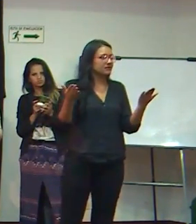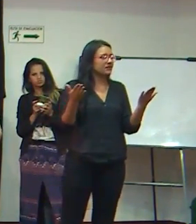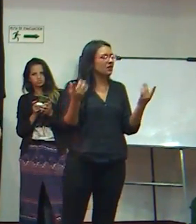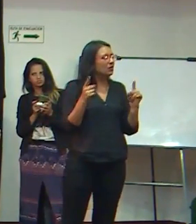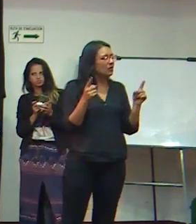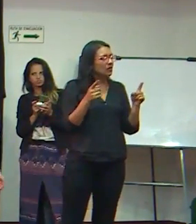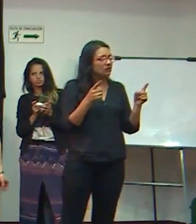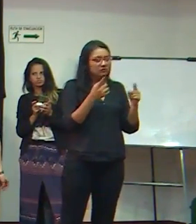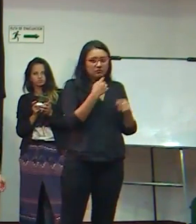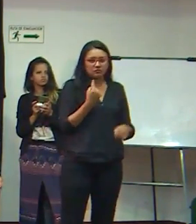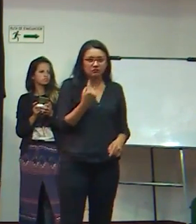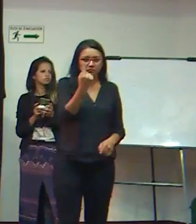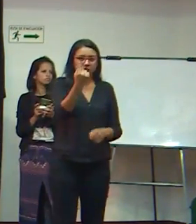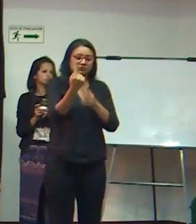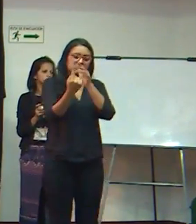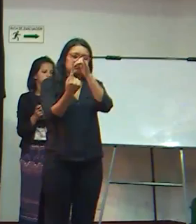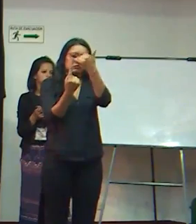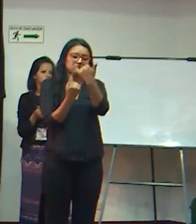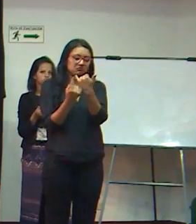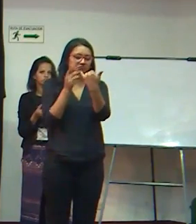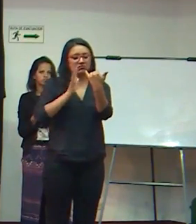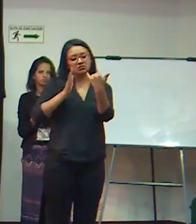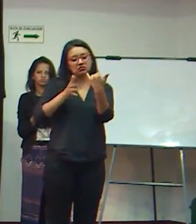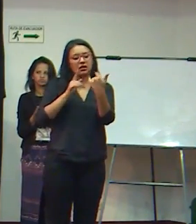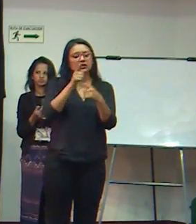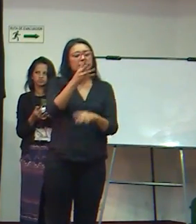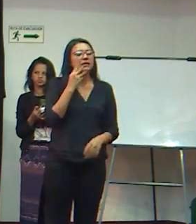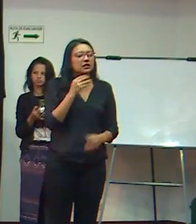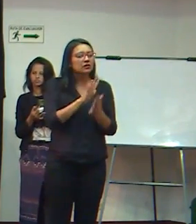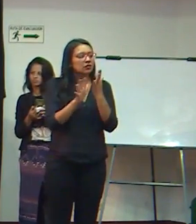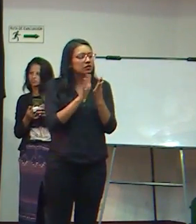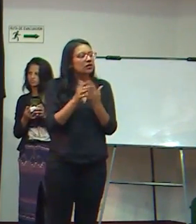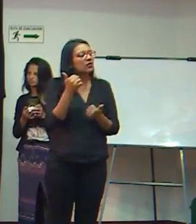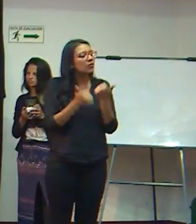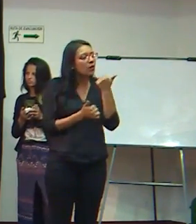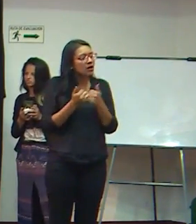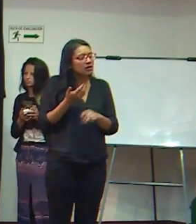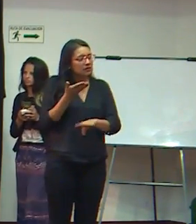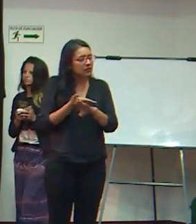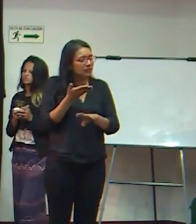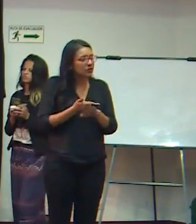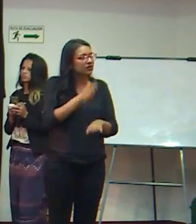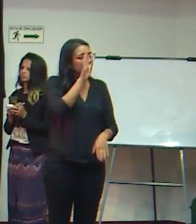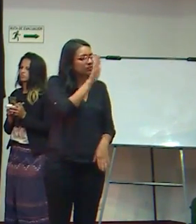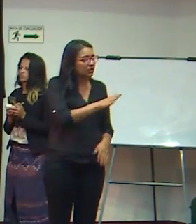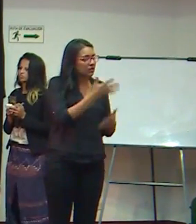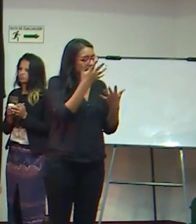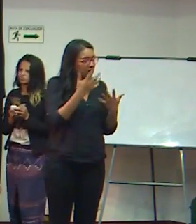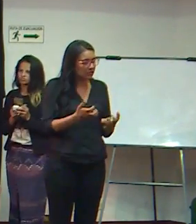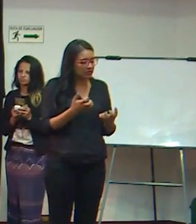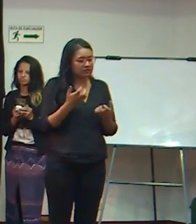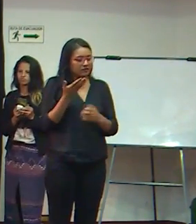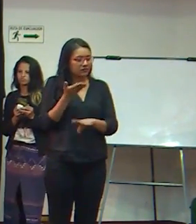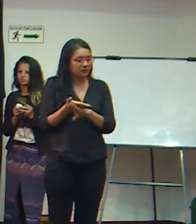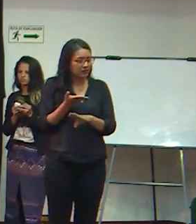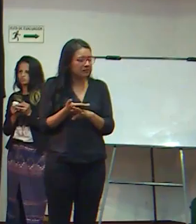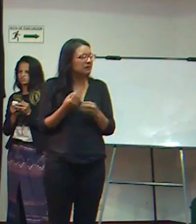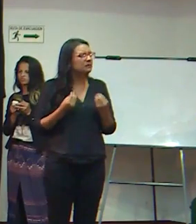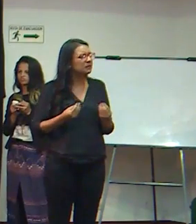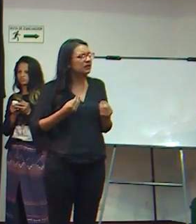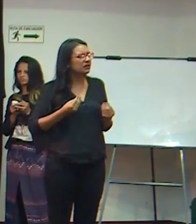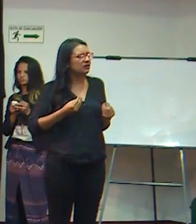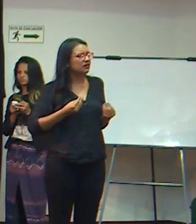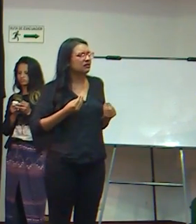puedan pasar allí y puedan no solo decirnos su experiencia, sino cuál es la iniciativa que ustedes quisieran proponer